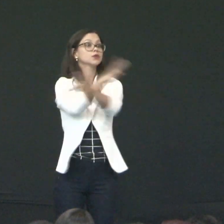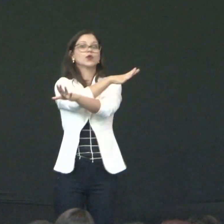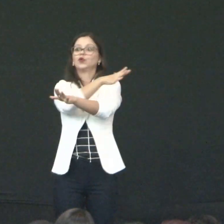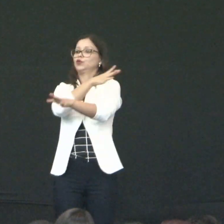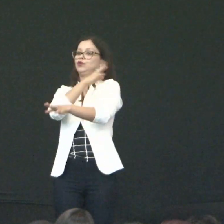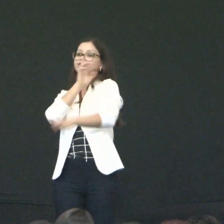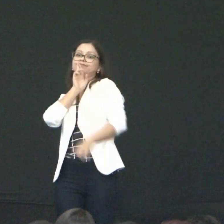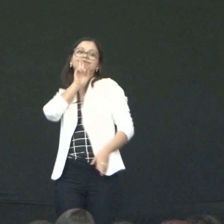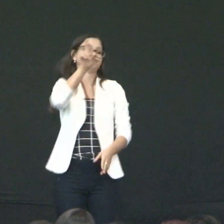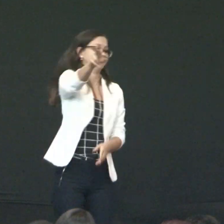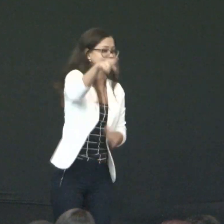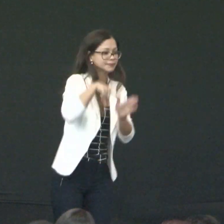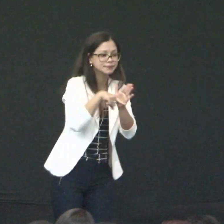Então, as línguas de sinais